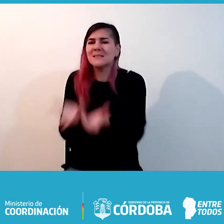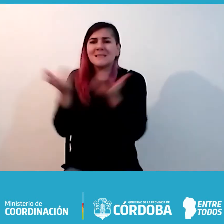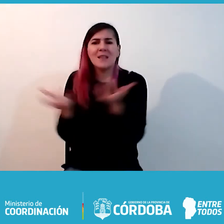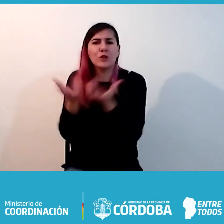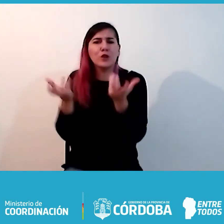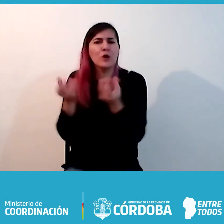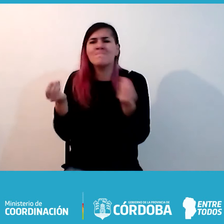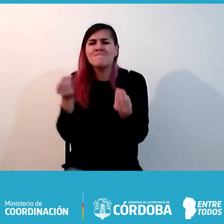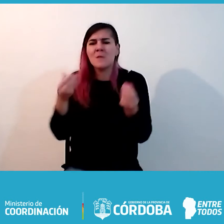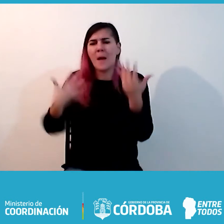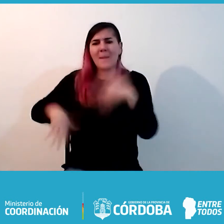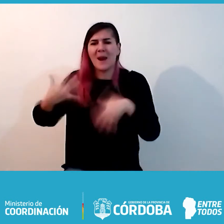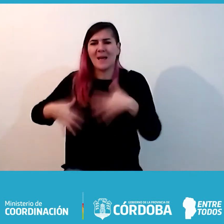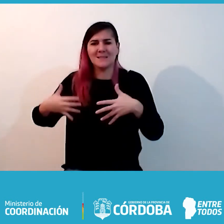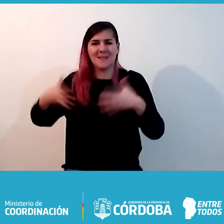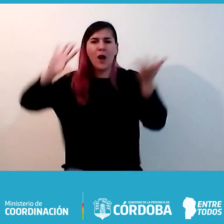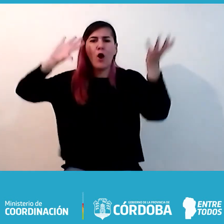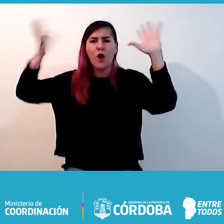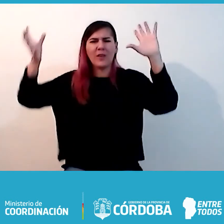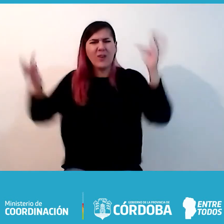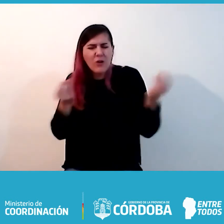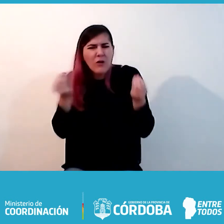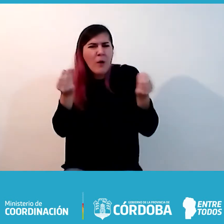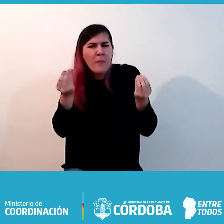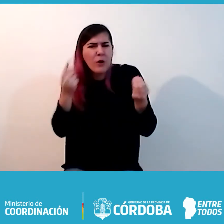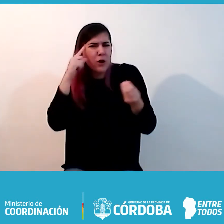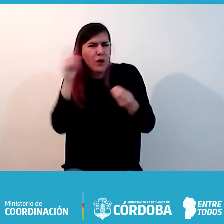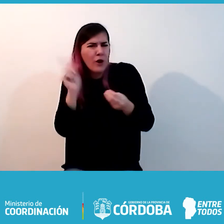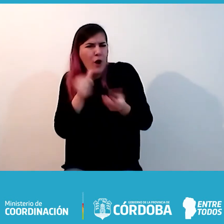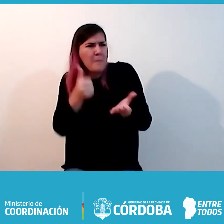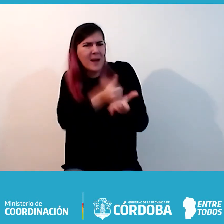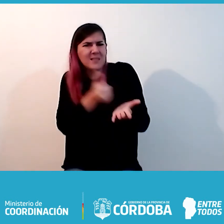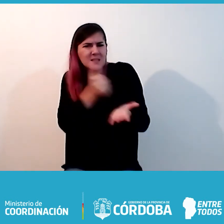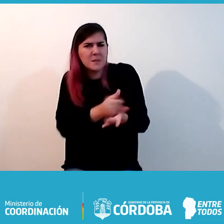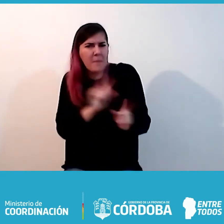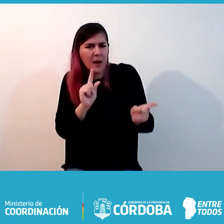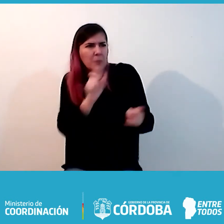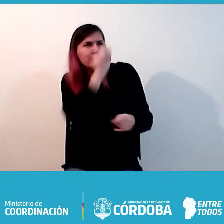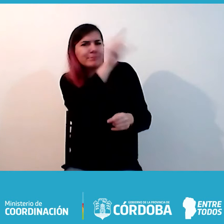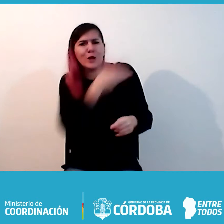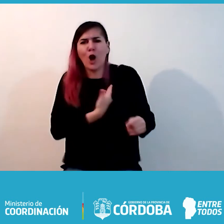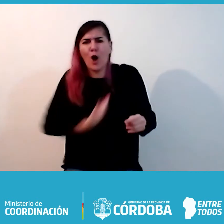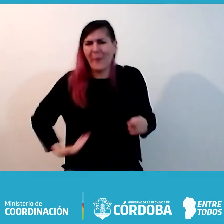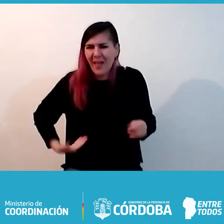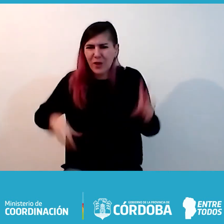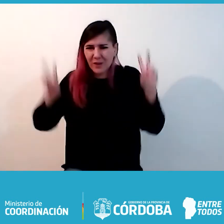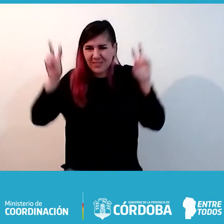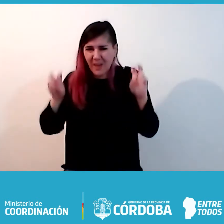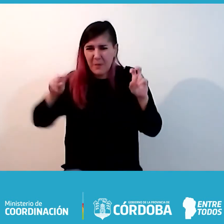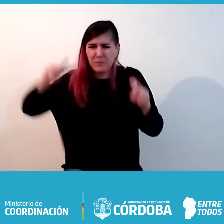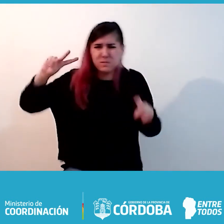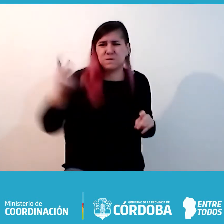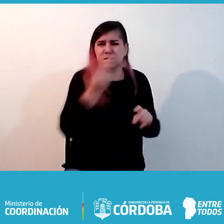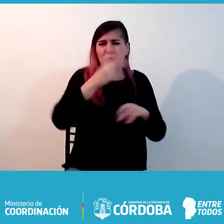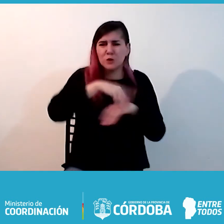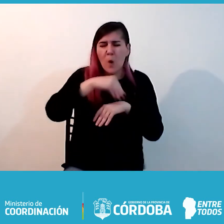emergencia ecológica. ¿Cómo se les ocurre entonces que podríamos no participar y dejar en manos de un gobernador ecocidas nuestro suelo? Hemos